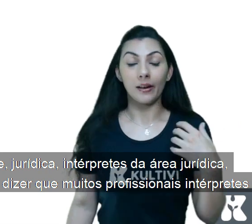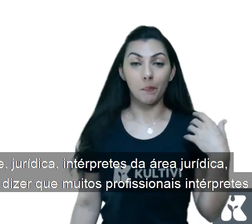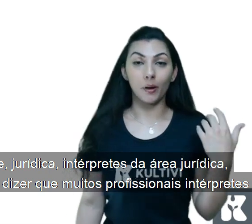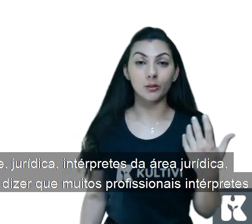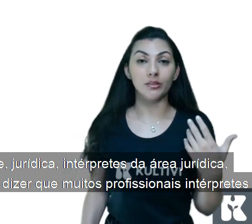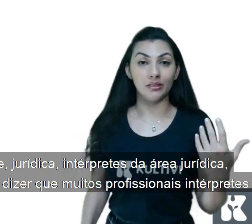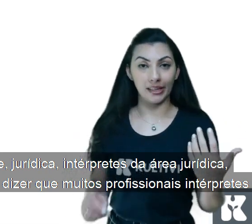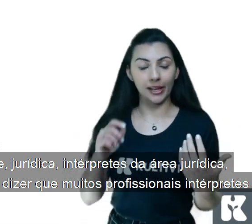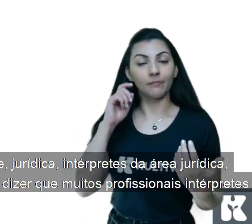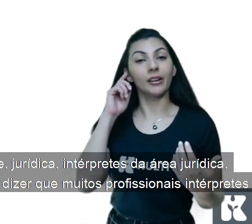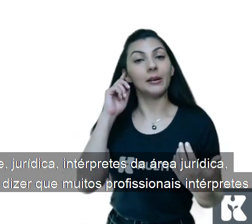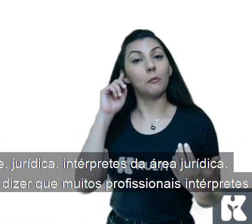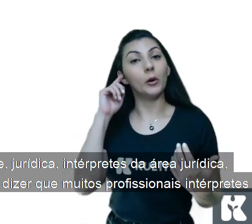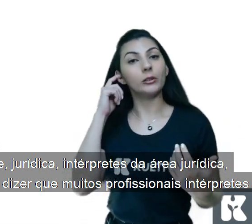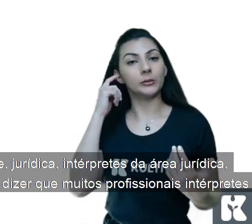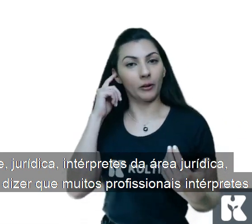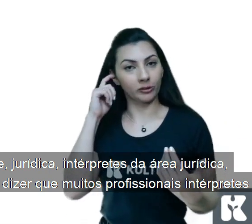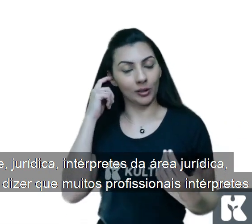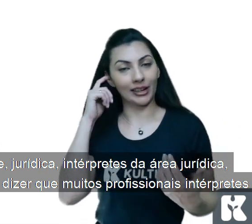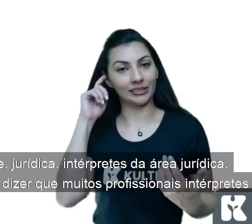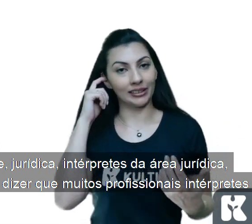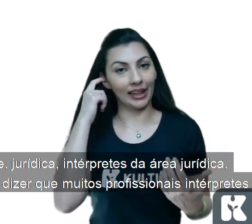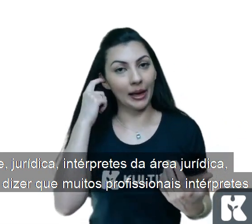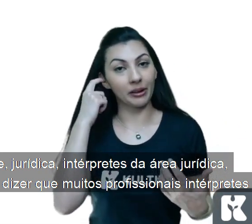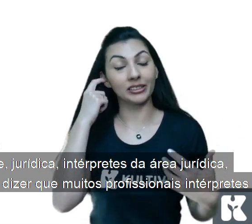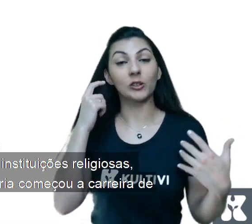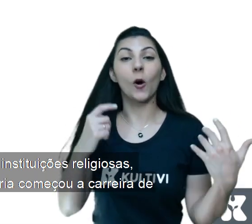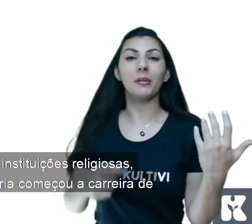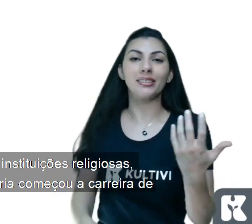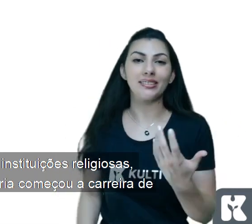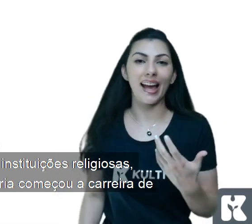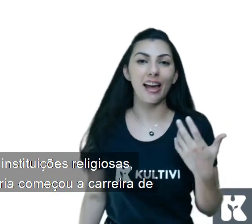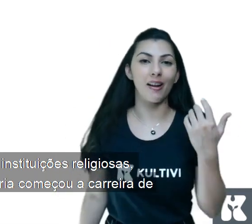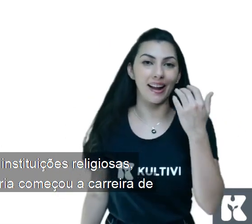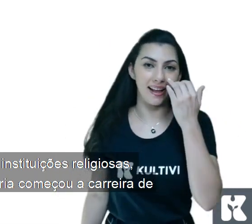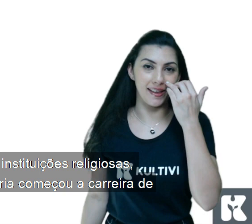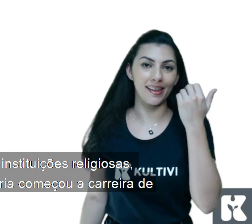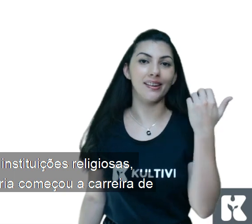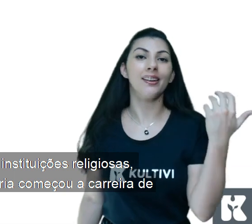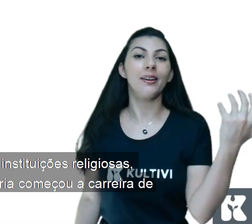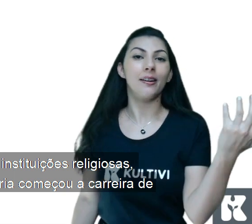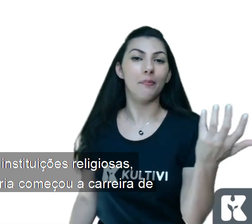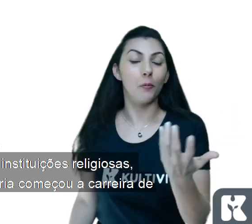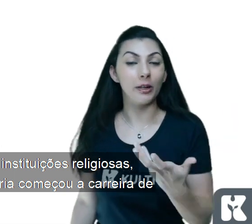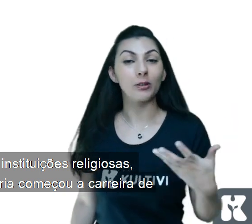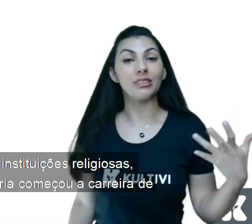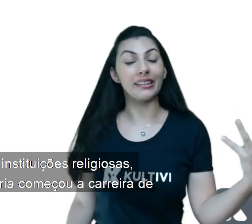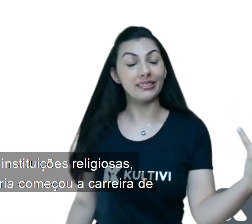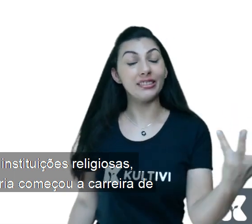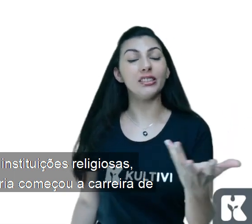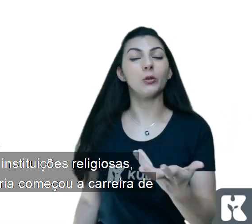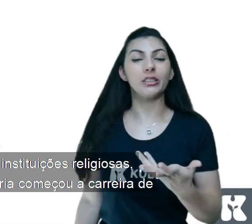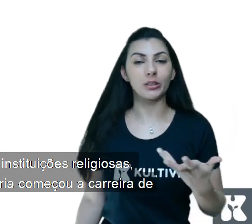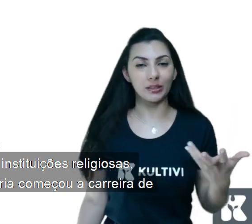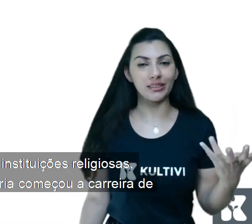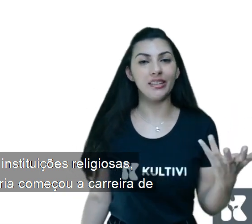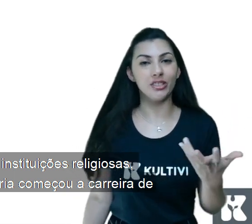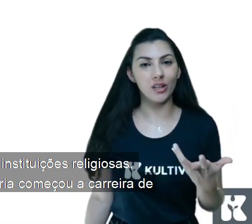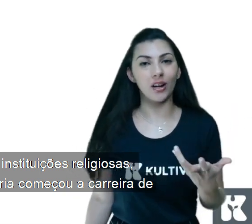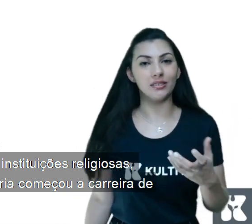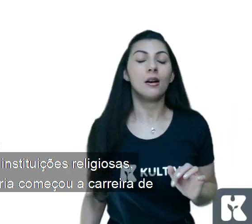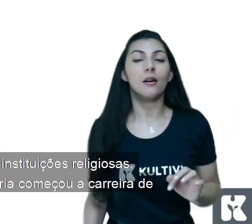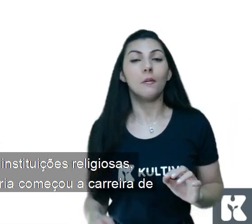Então, eu posso dizer que muitos profissionais de intérpretes começaram a carreira muitos em